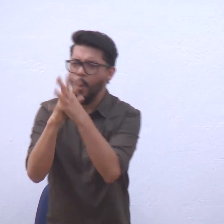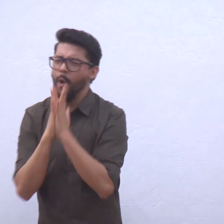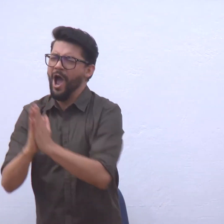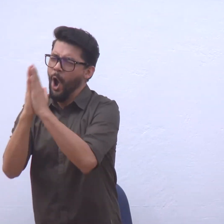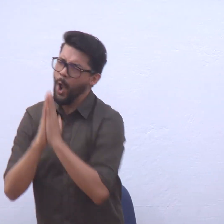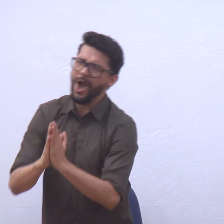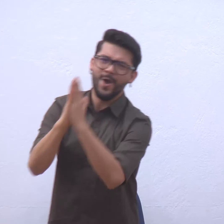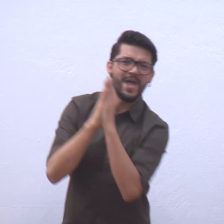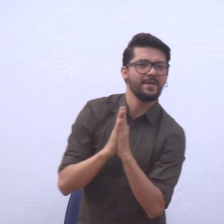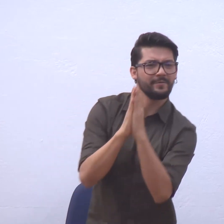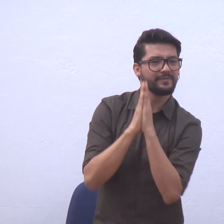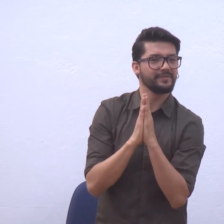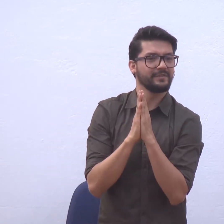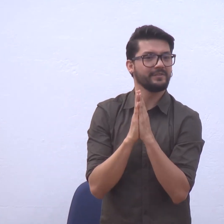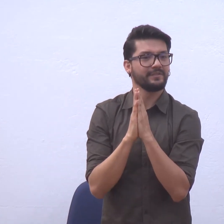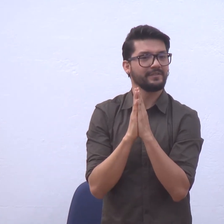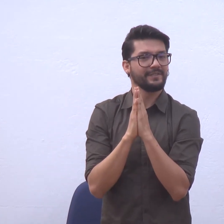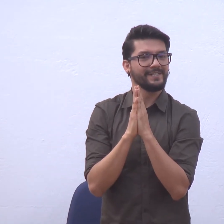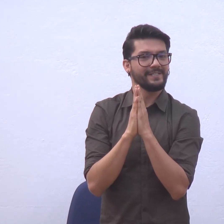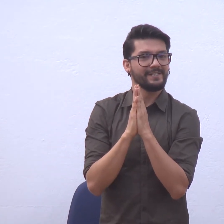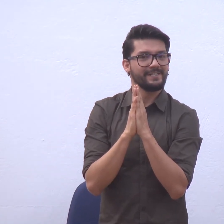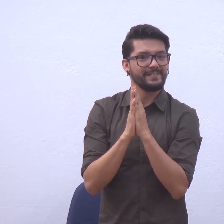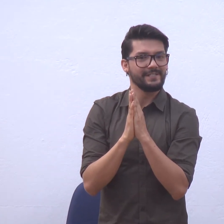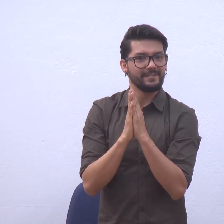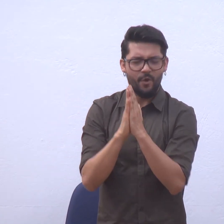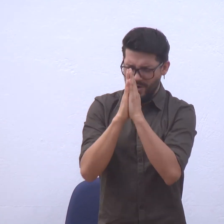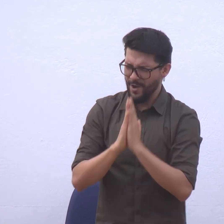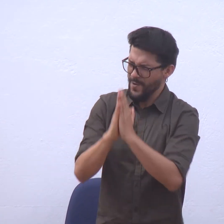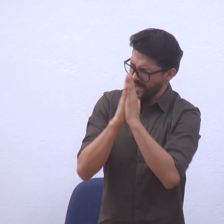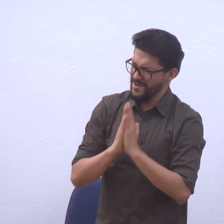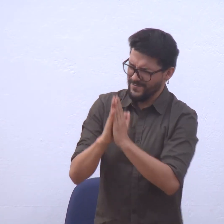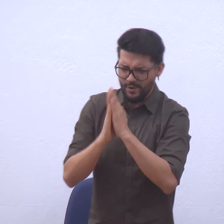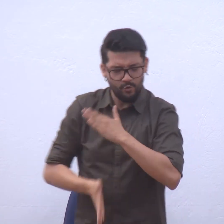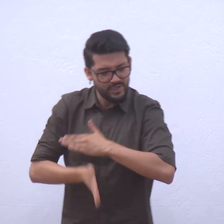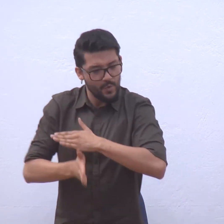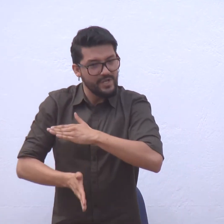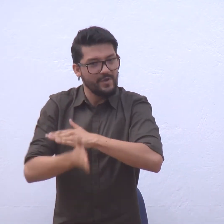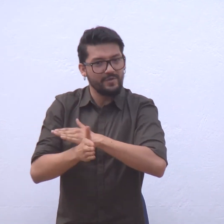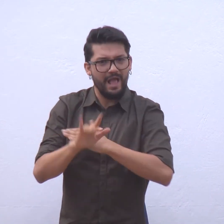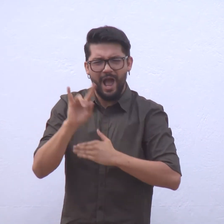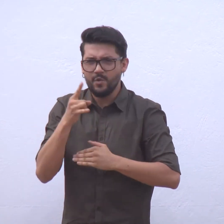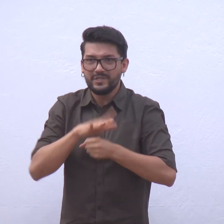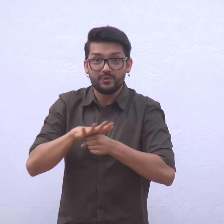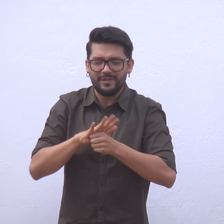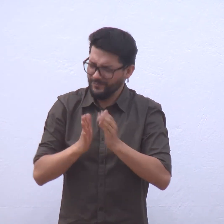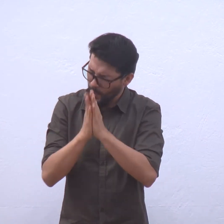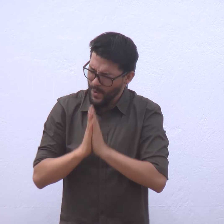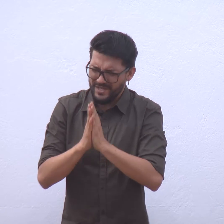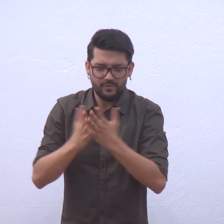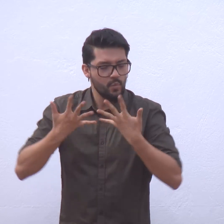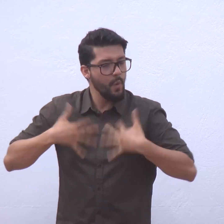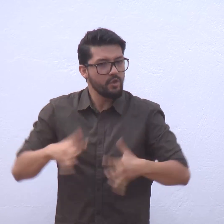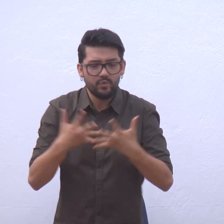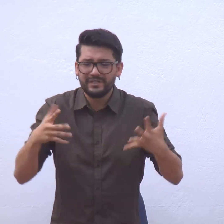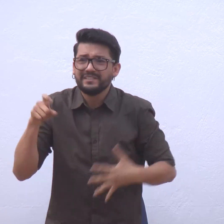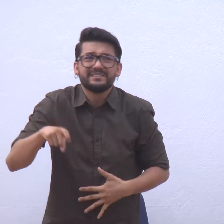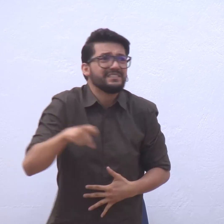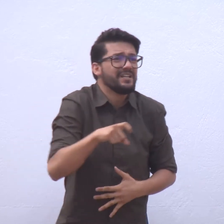adversas decidimos doblar rodilla y empezar a tener intimidad con Dios, ¿verdad? Para continuar con nuestra vida de fe, no importando